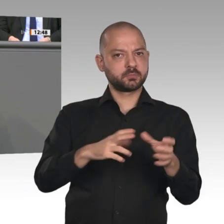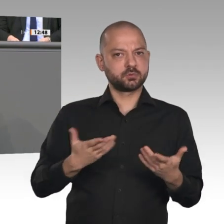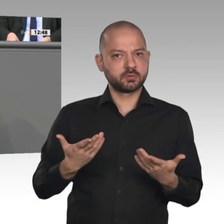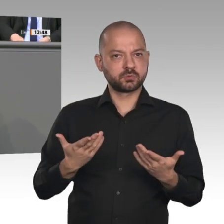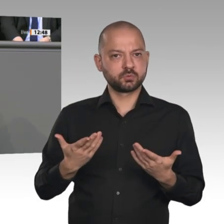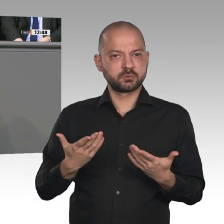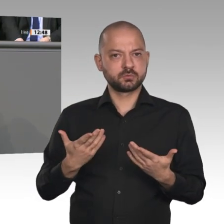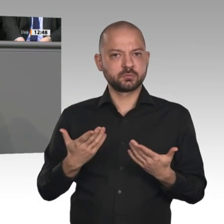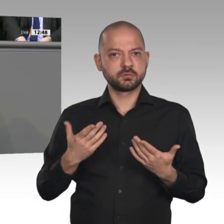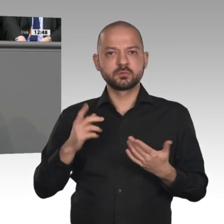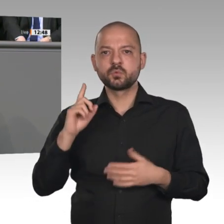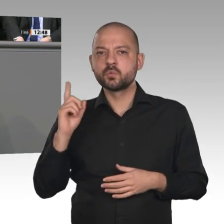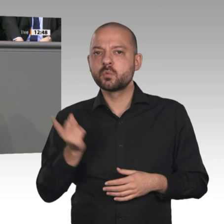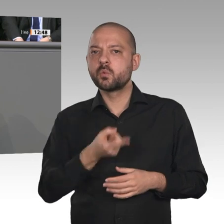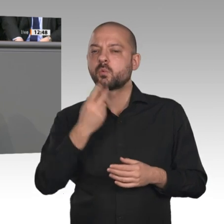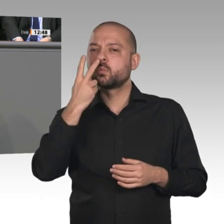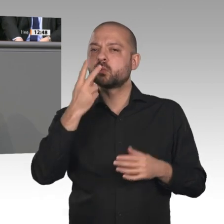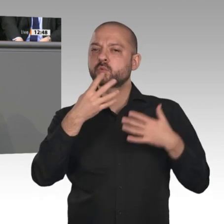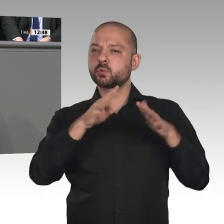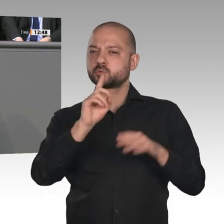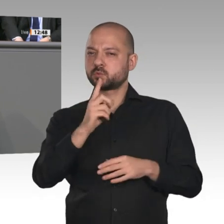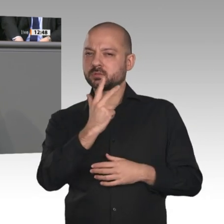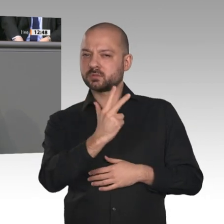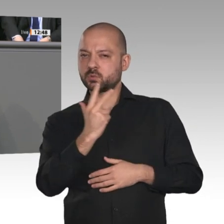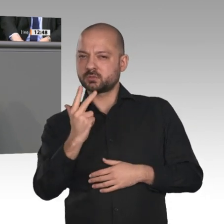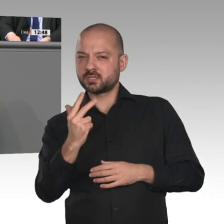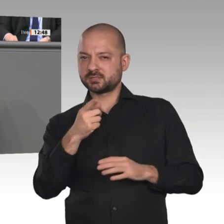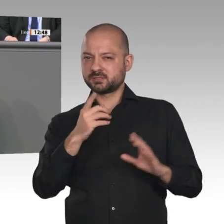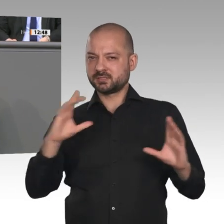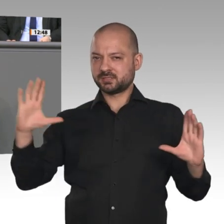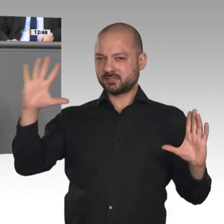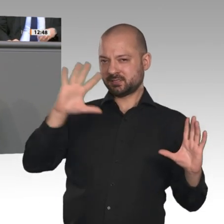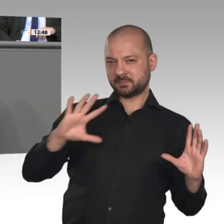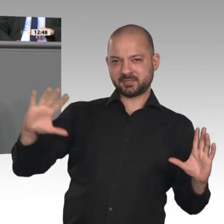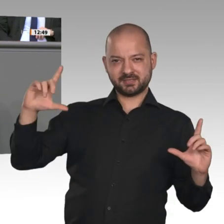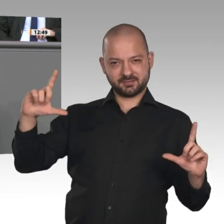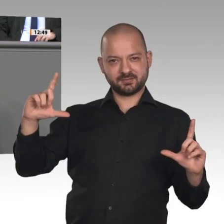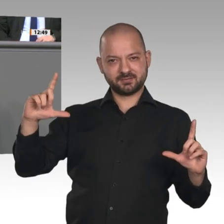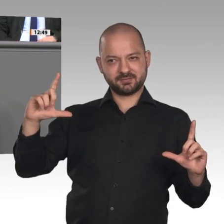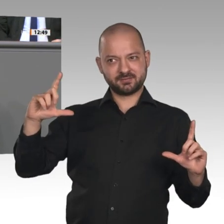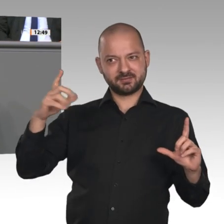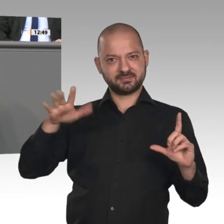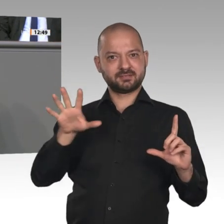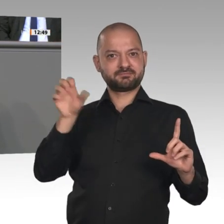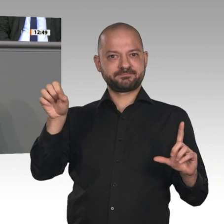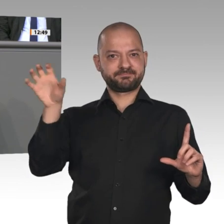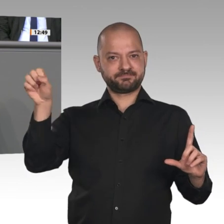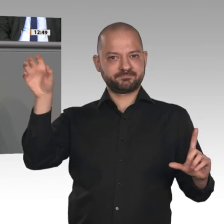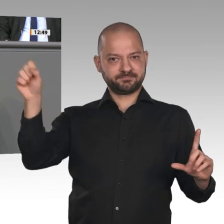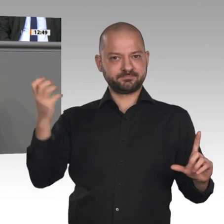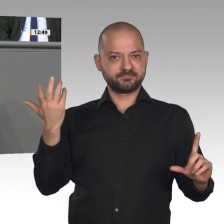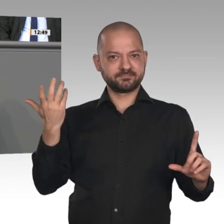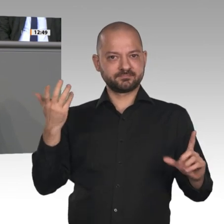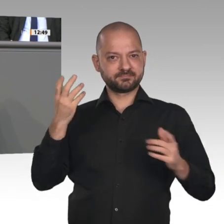Paradox. Bestimmte Gruppen, wie Juden, Sinti und Roma, die in Österreich lebten und mit dem Anschluss von der deutschen Staatsangehörigkeit ausgenommen